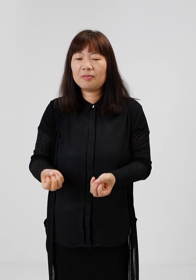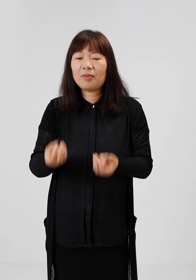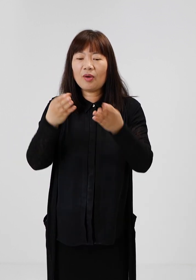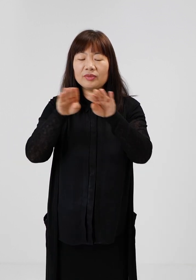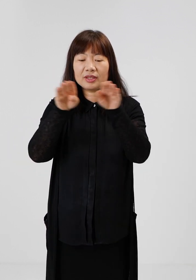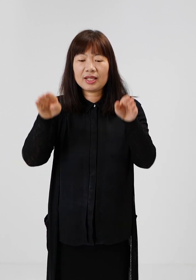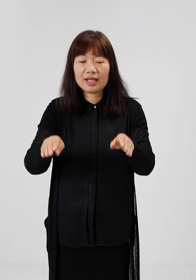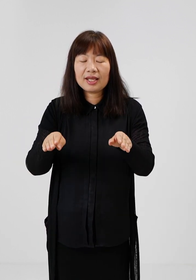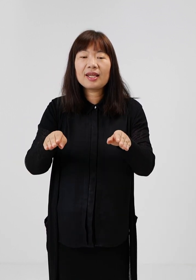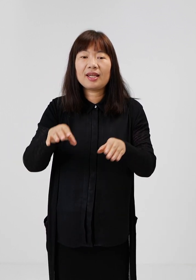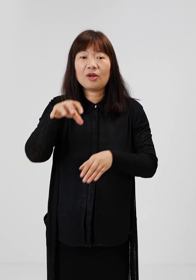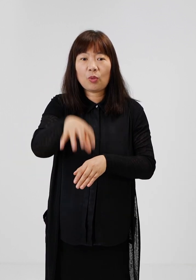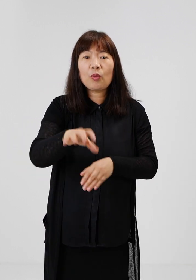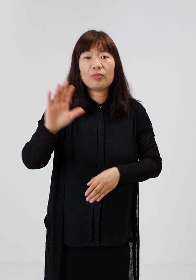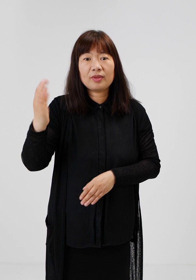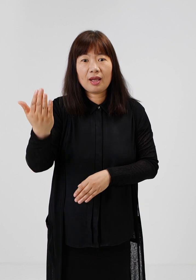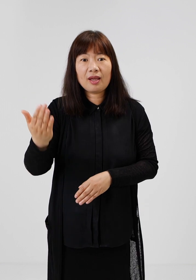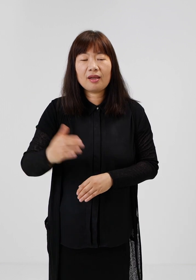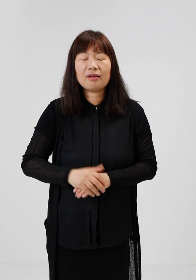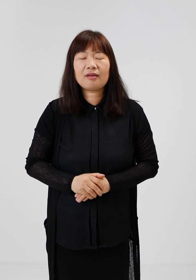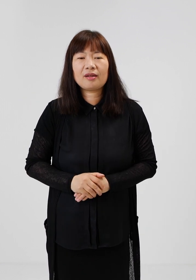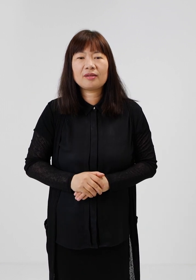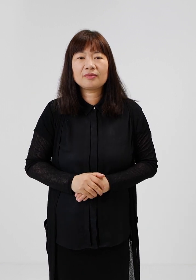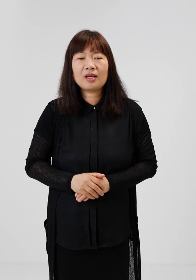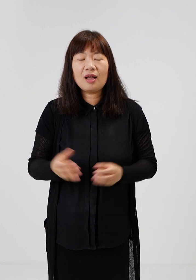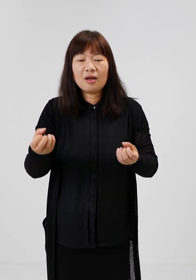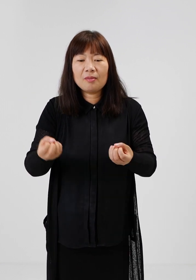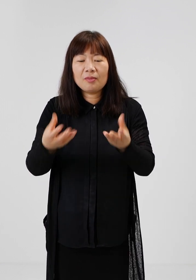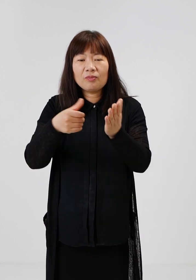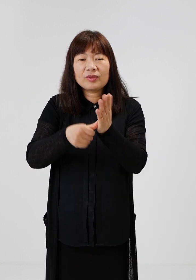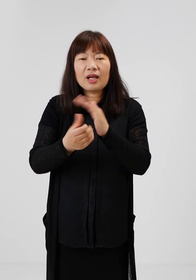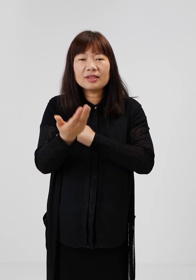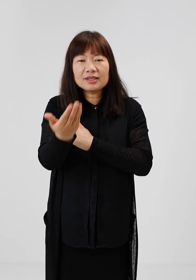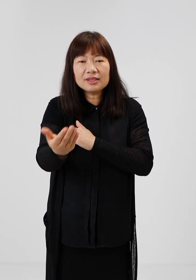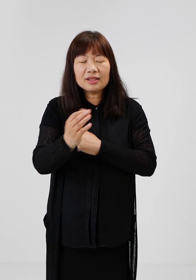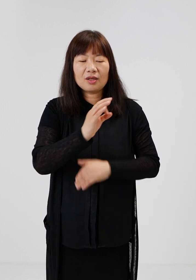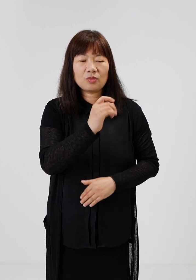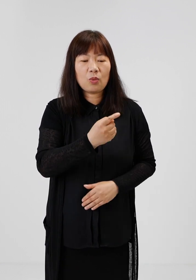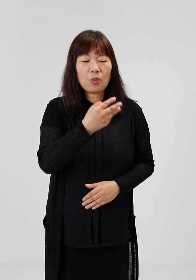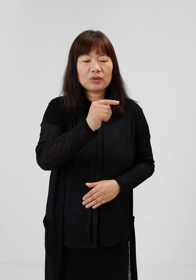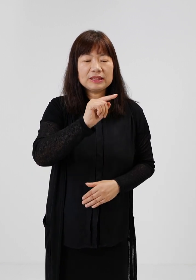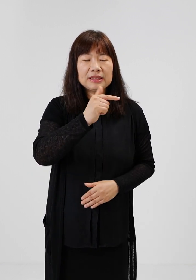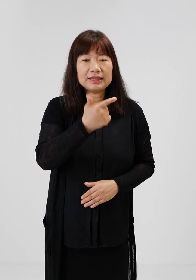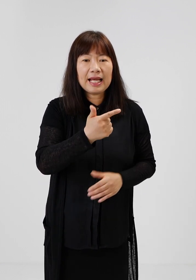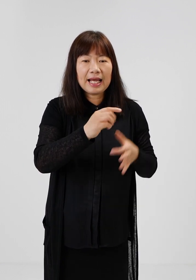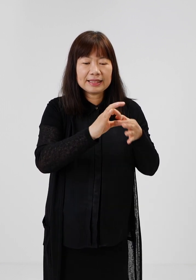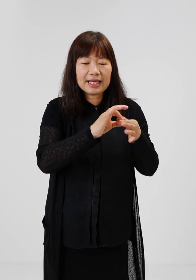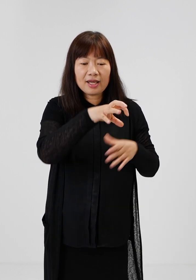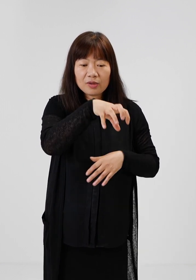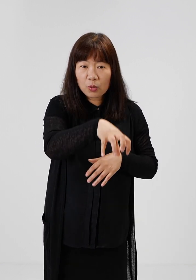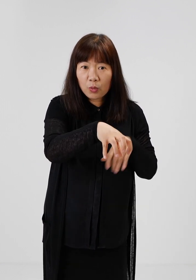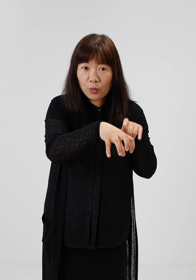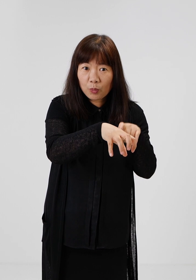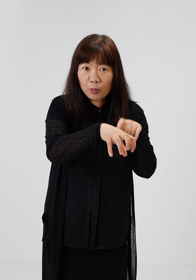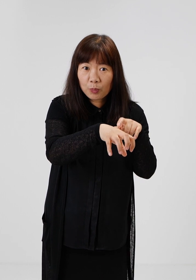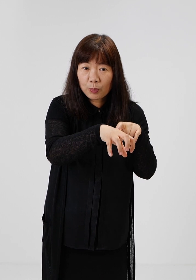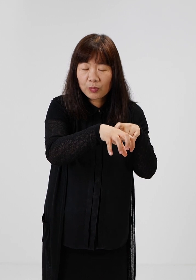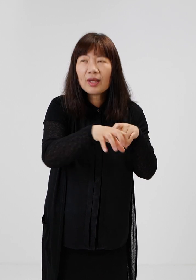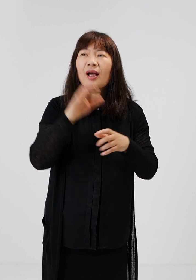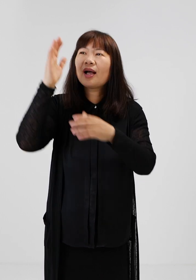번제단이로다. 어디서 그 번제가 드려진 오르난의 타작마당이 하나님의